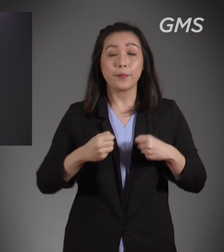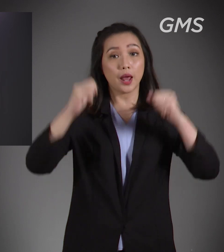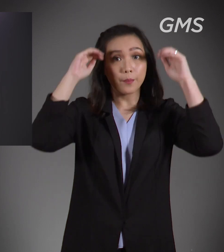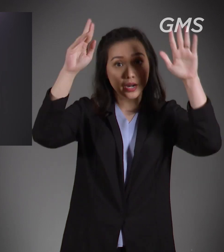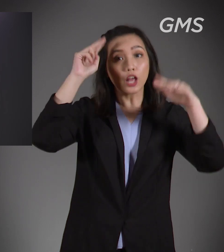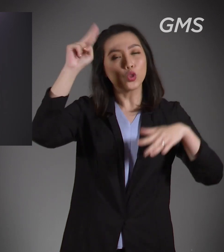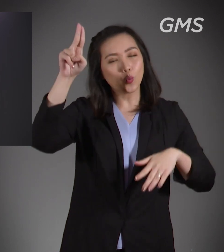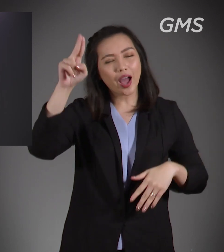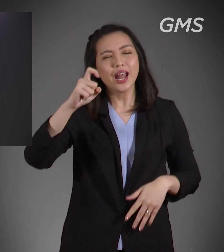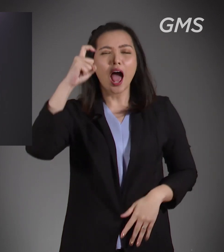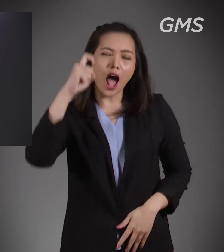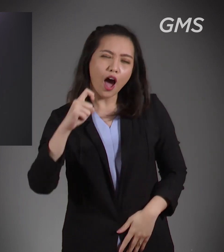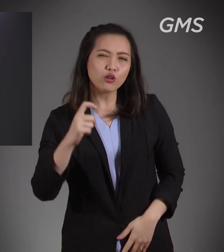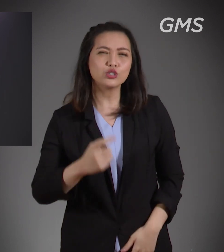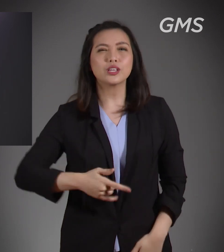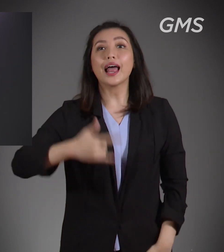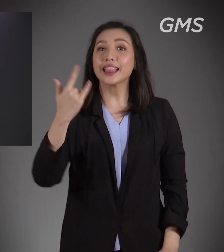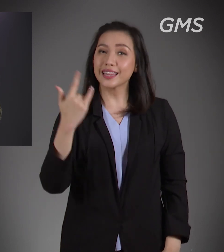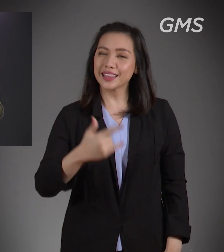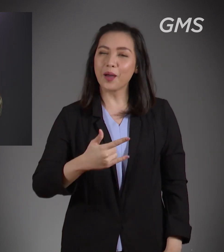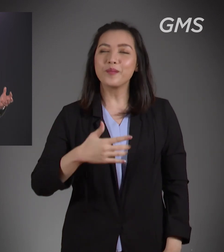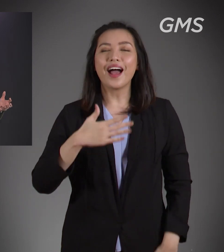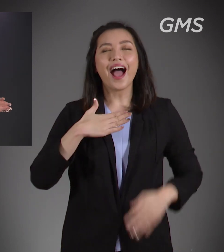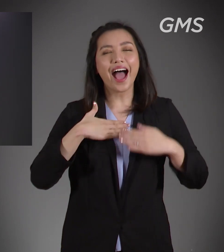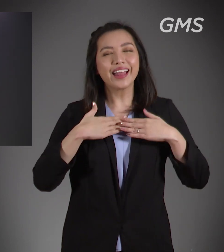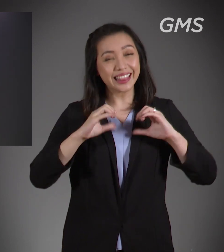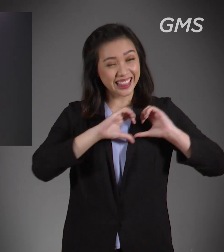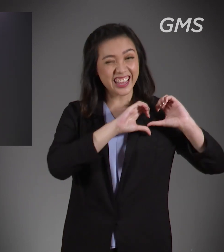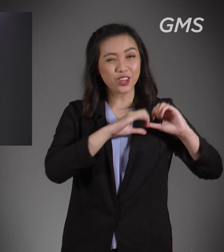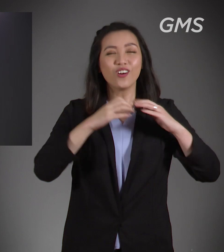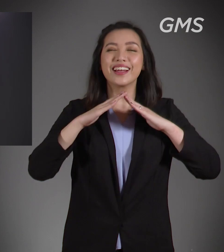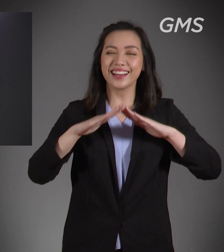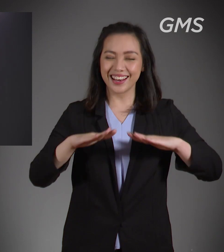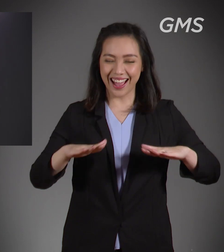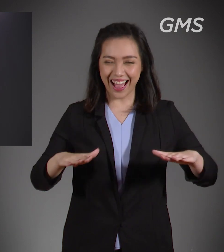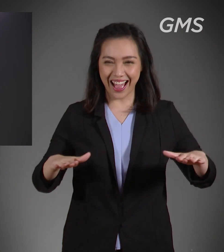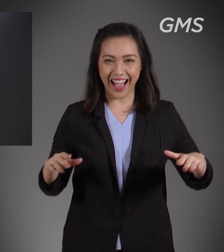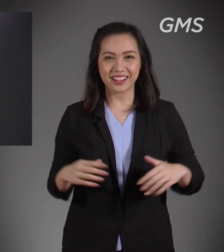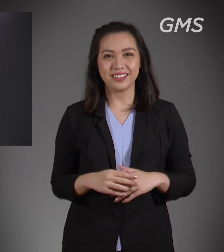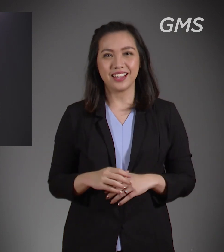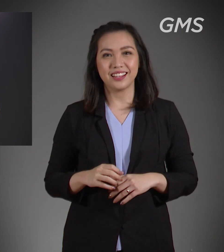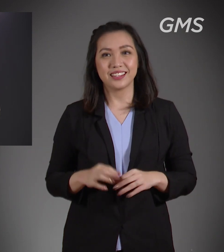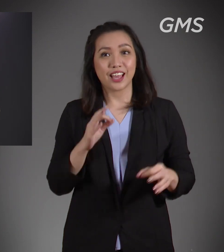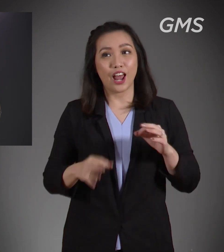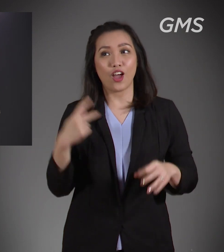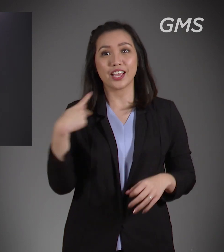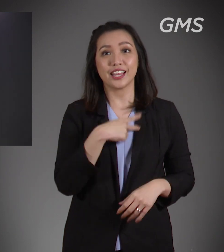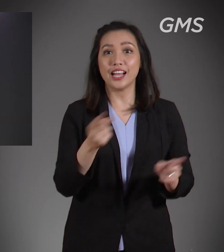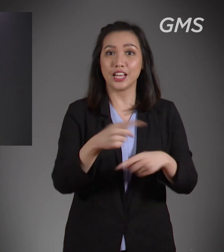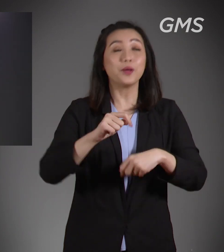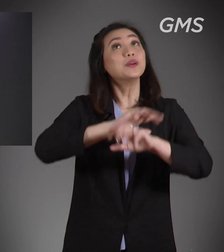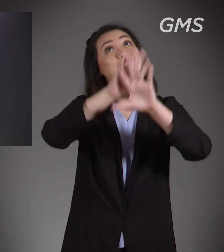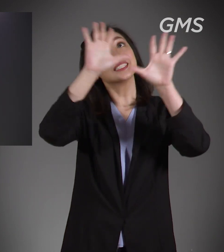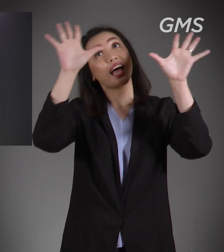tetap rendah hati. Ketika Tuhan buat kita besar, tetaplah bersandar. Ketika Tuhan